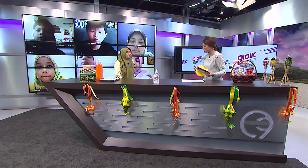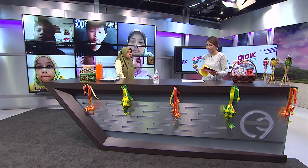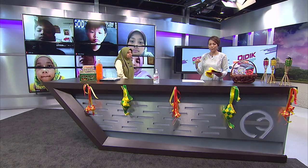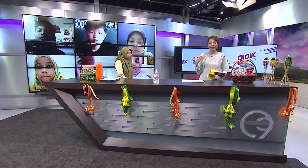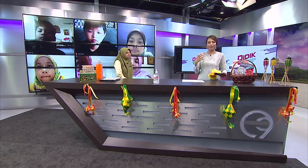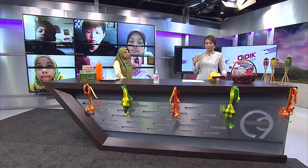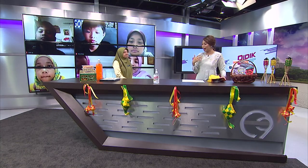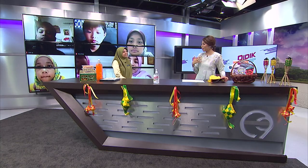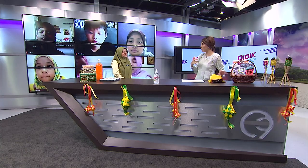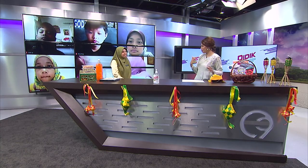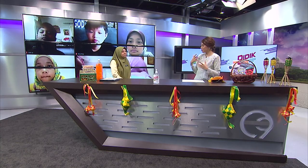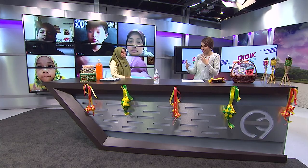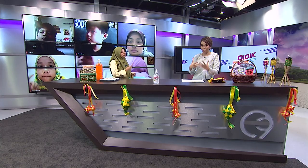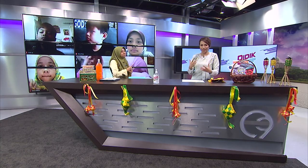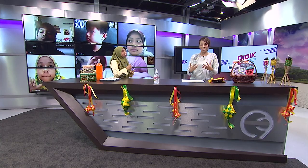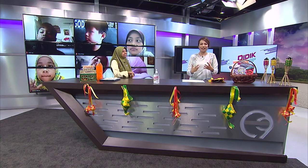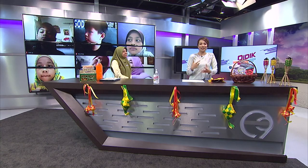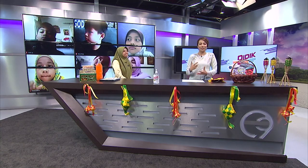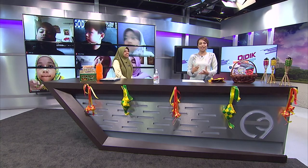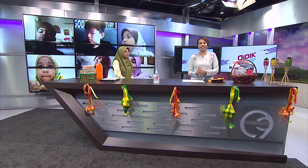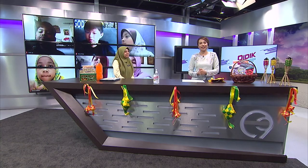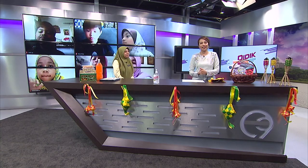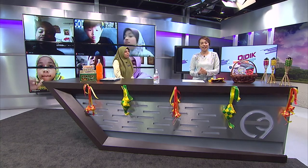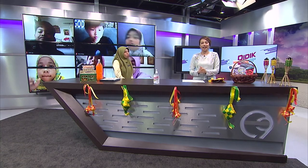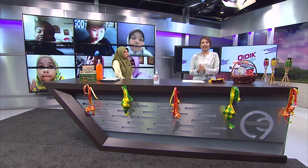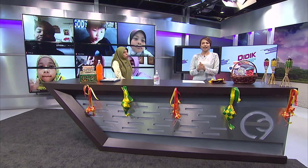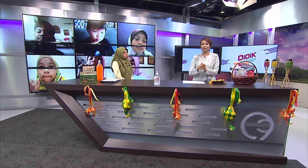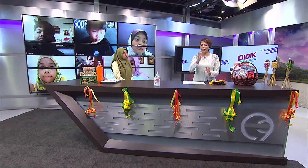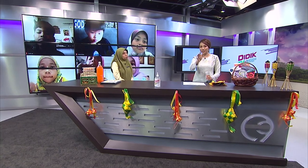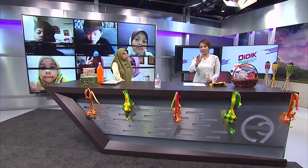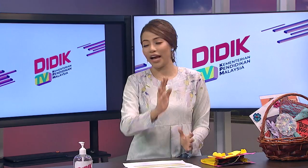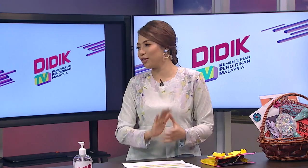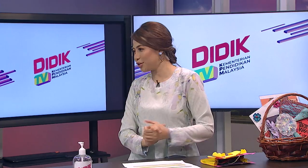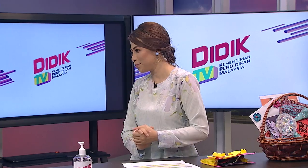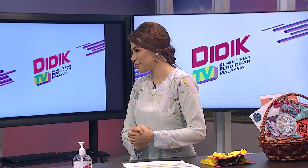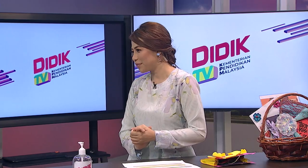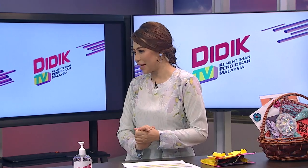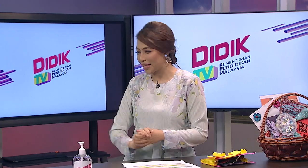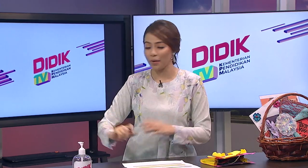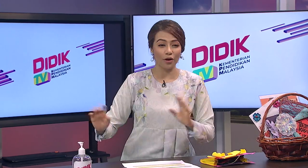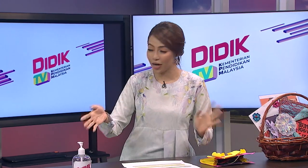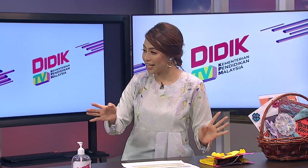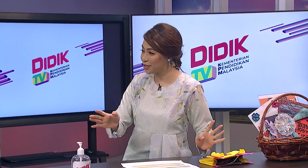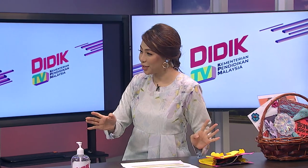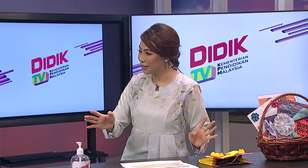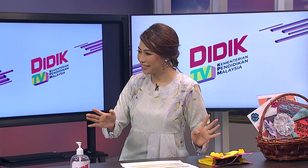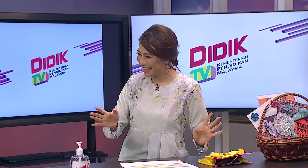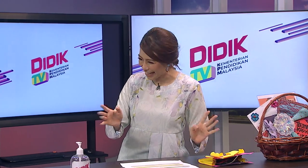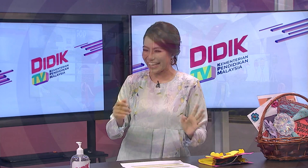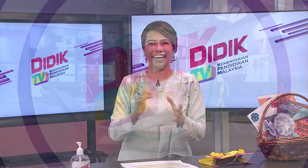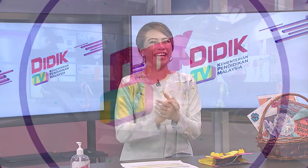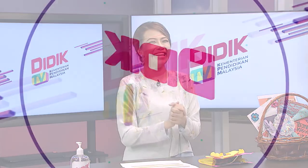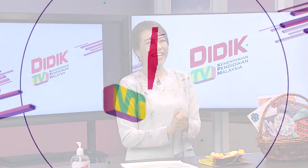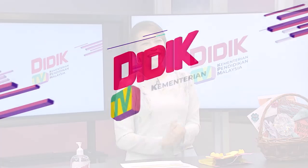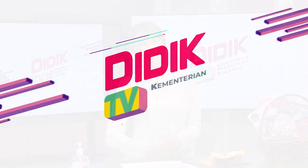sebenarnya sebab ni macam pengalaman baru. Saya nak belajar bahasa isyarat. Tapi kita rehat dulu. Okey. Okay, kita makan kuih raya dulu. Boleh.